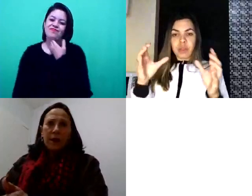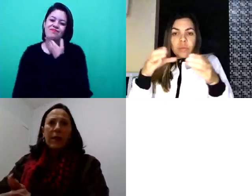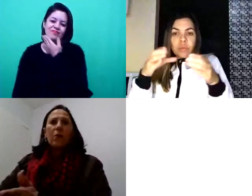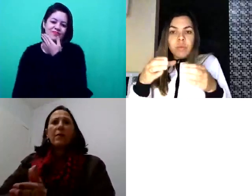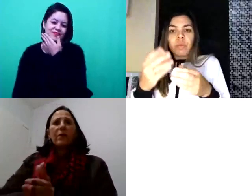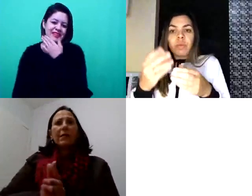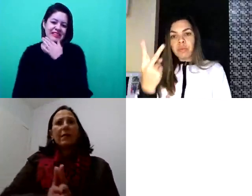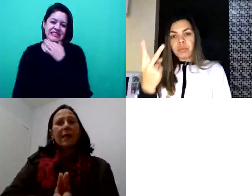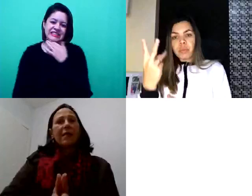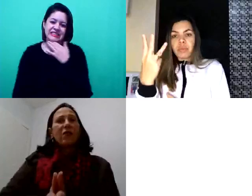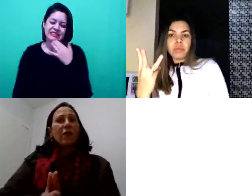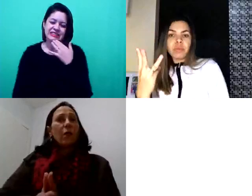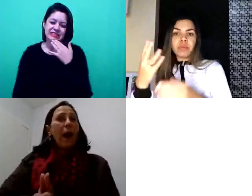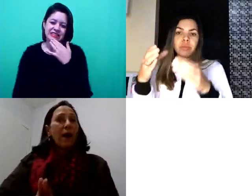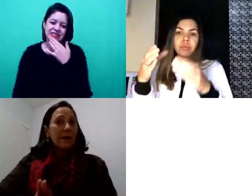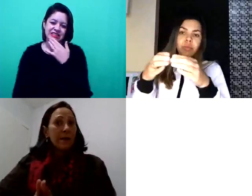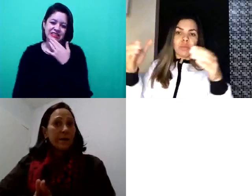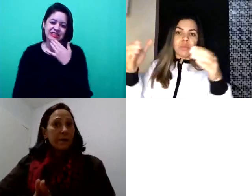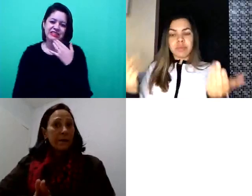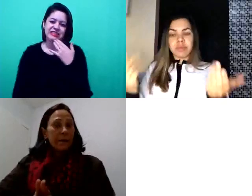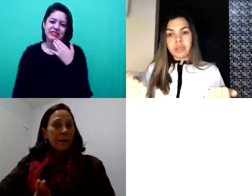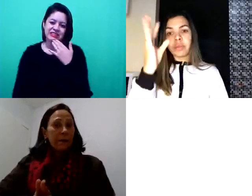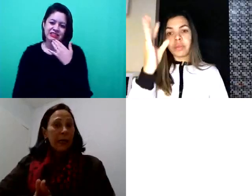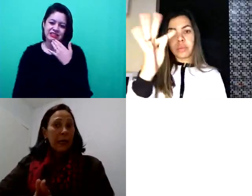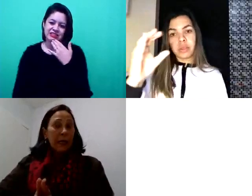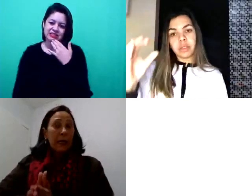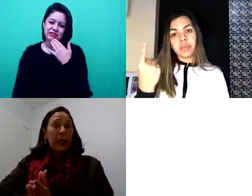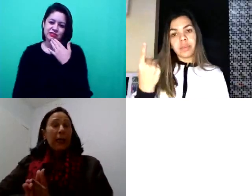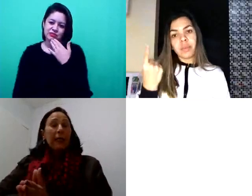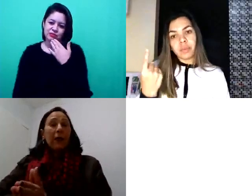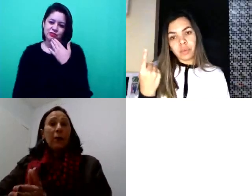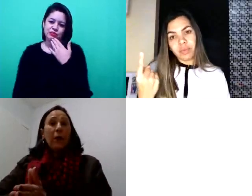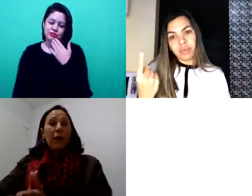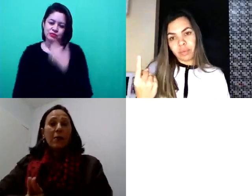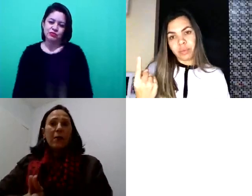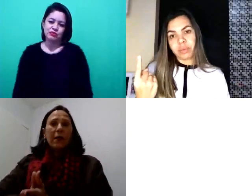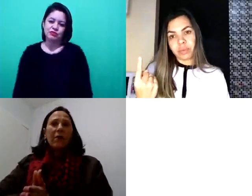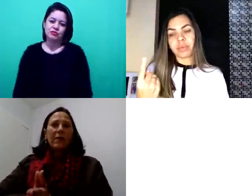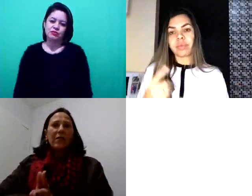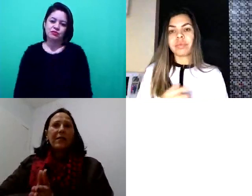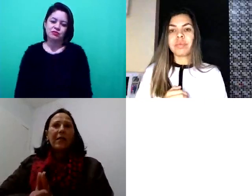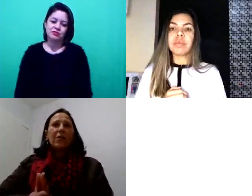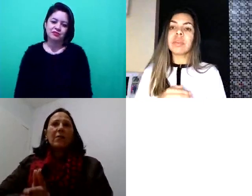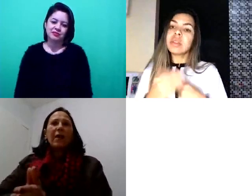maiores. Então, são TCCs individuais, tá? Então, por isso que talvez a gente esteja também